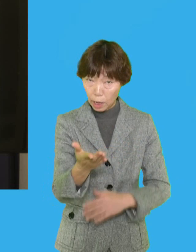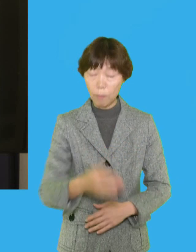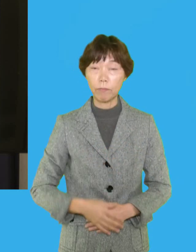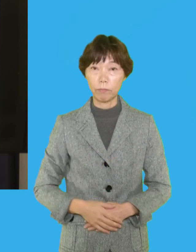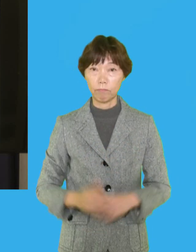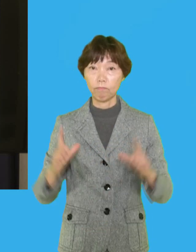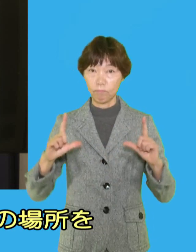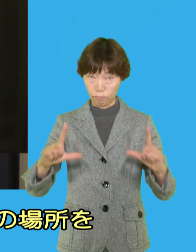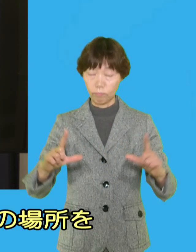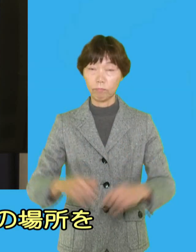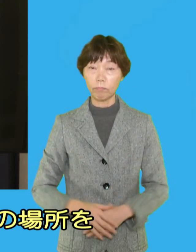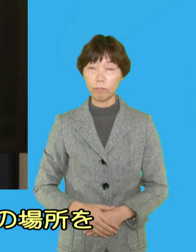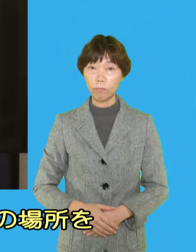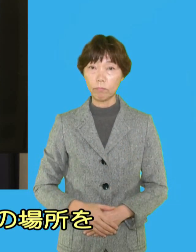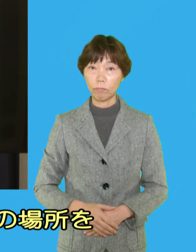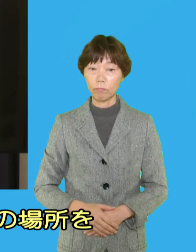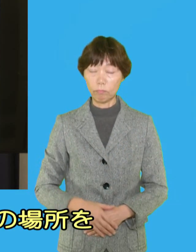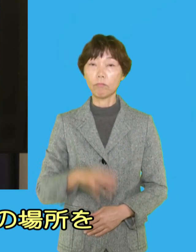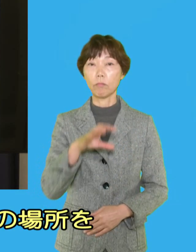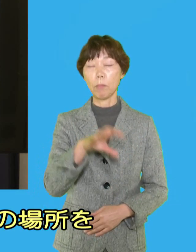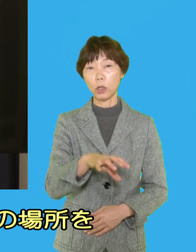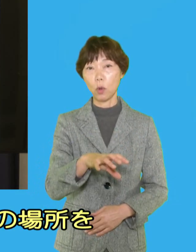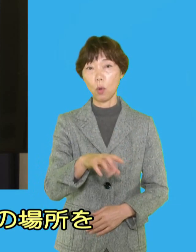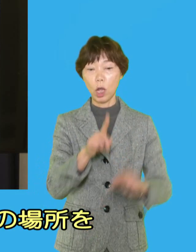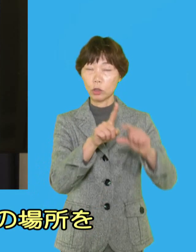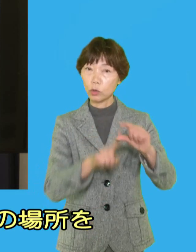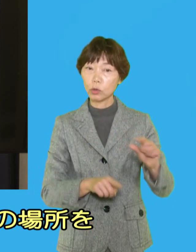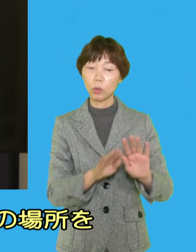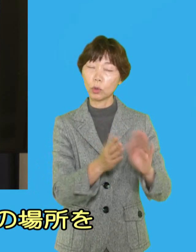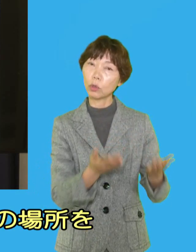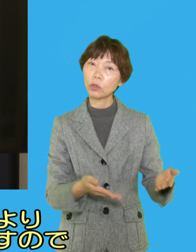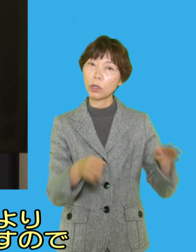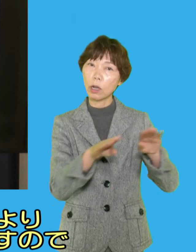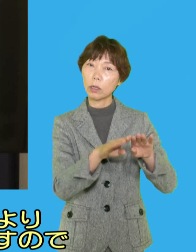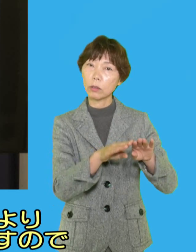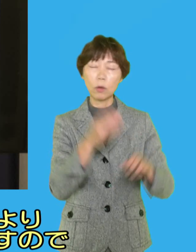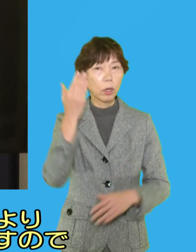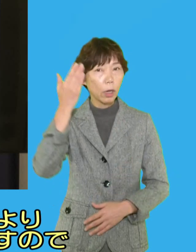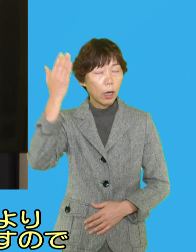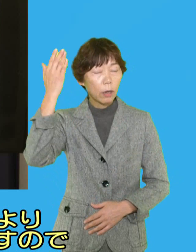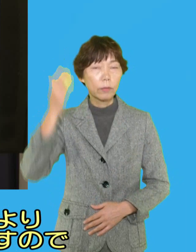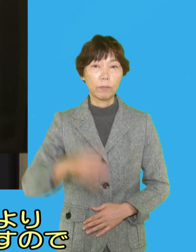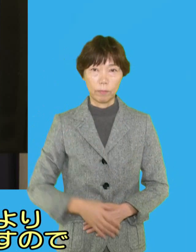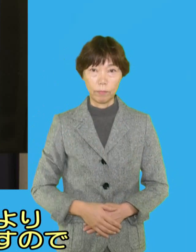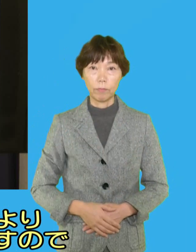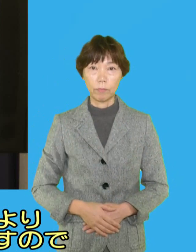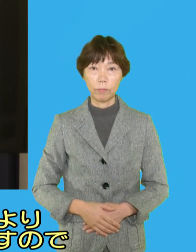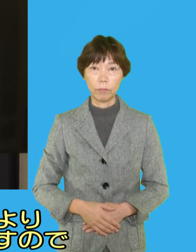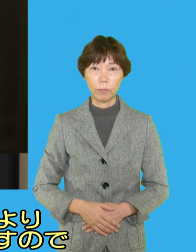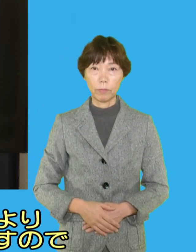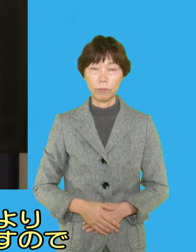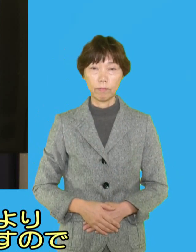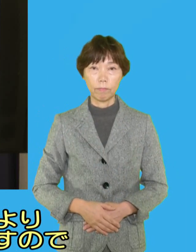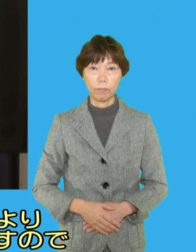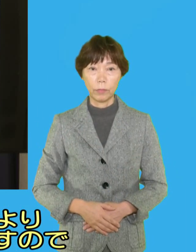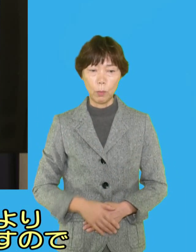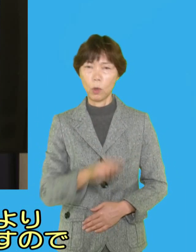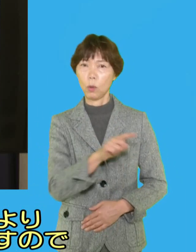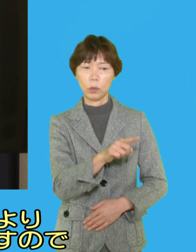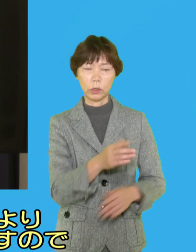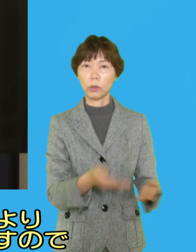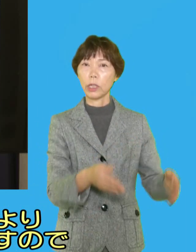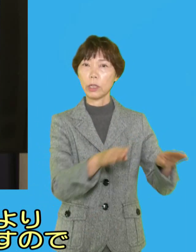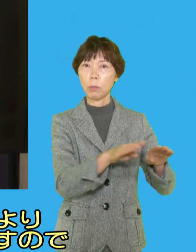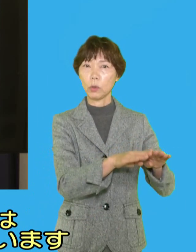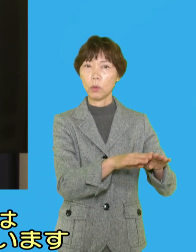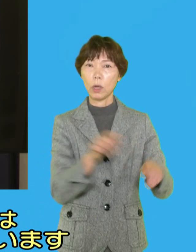ては位置としては中央図書館の場所を想定していますが、こっちの建物は博物館のさらに10年古い